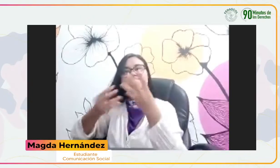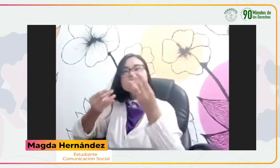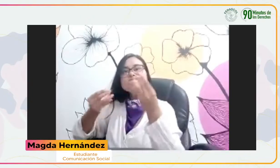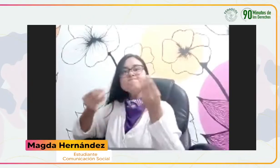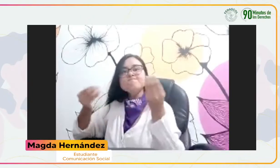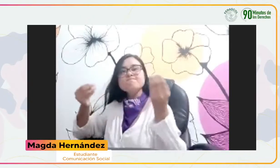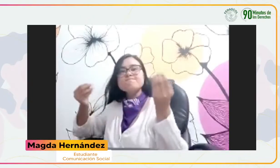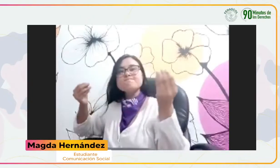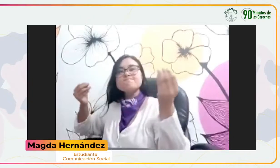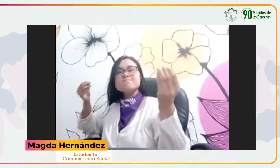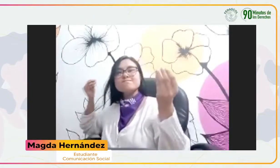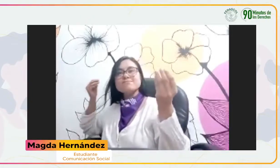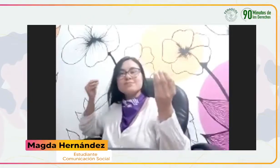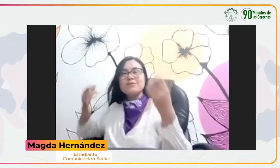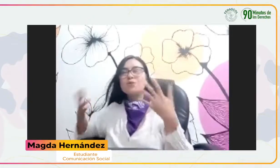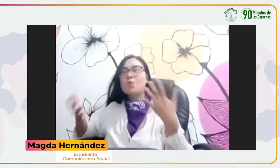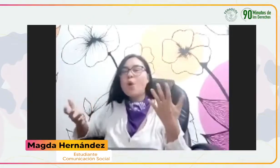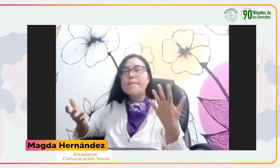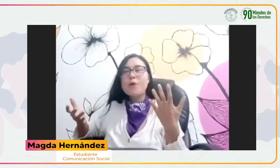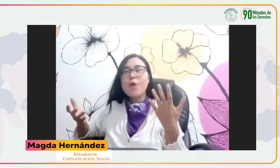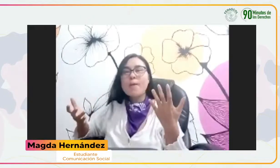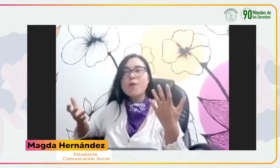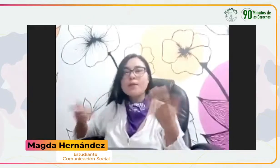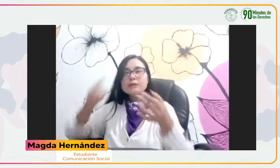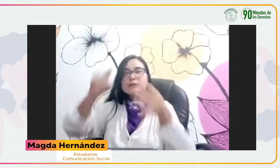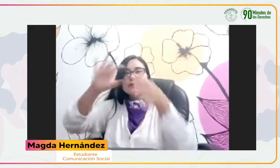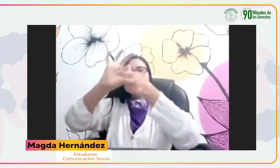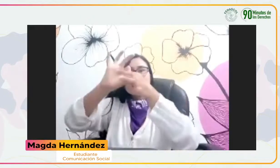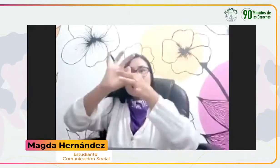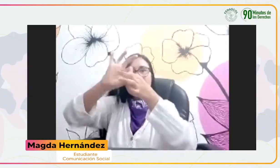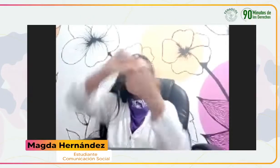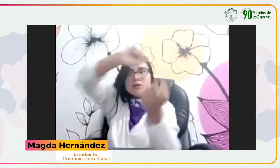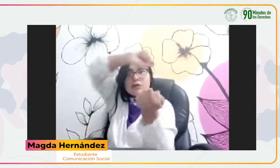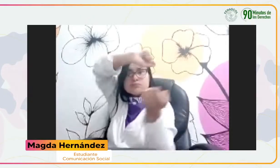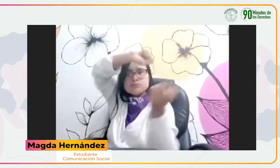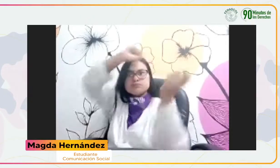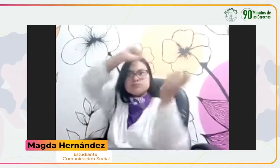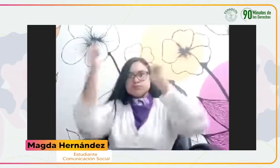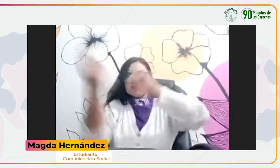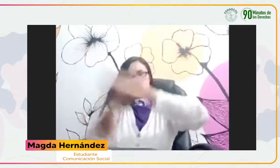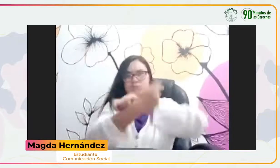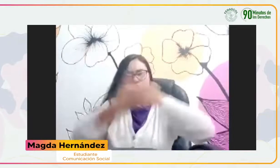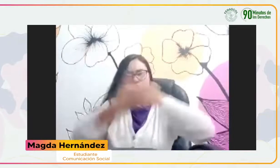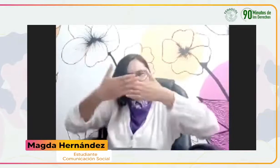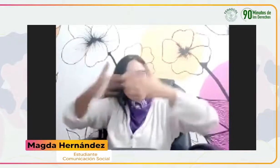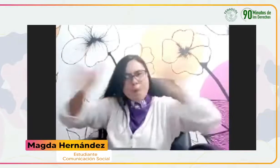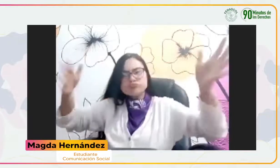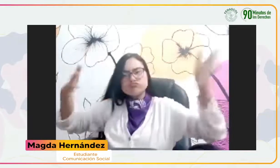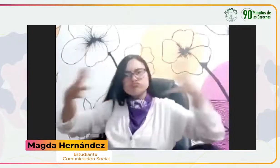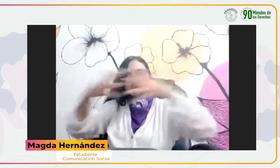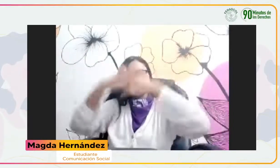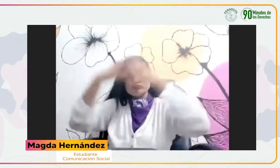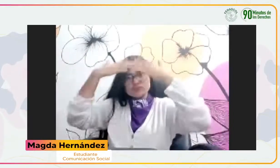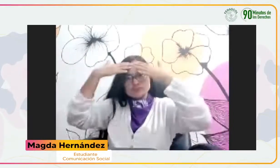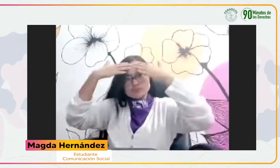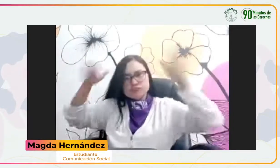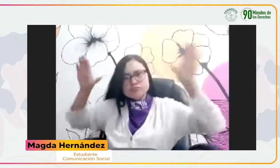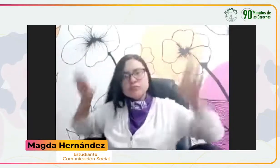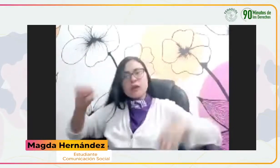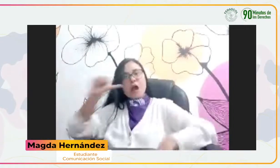manda, entonces afecta mucho y también se ve ese quiebre y de pronto que se van